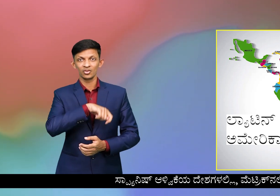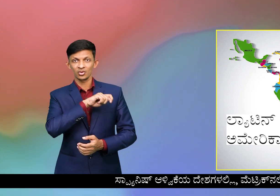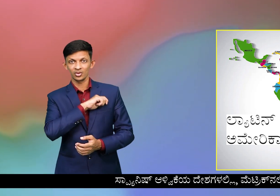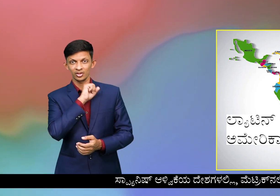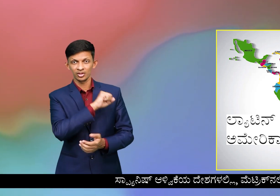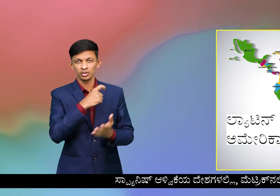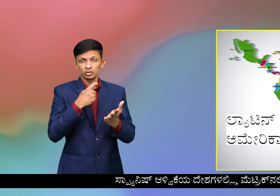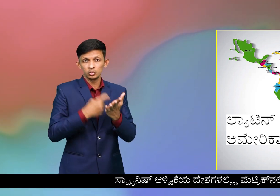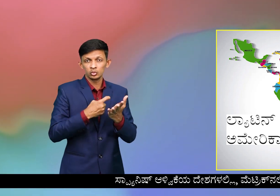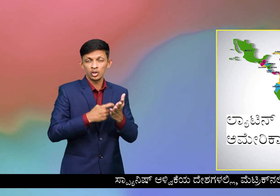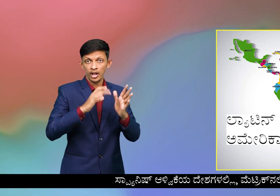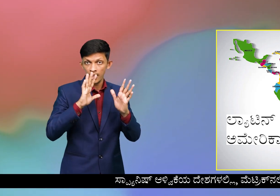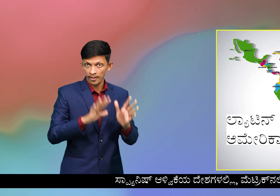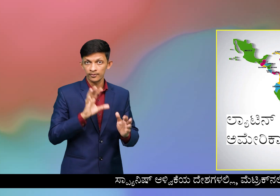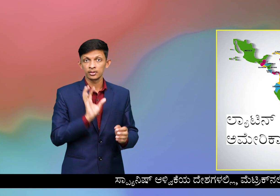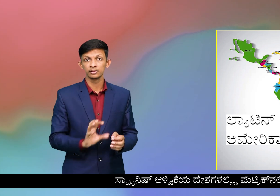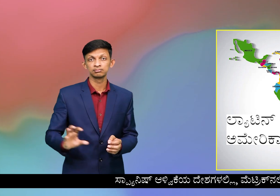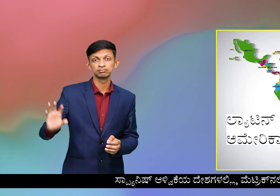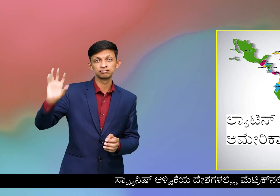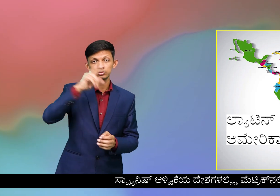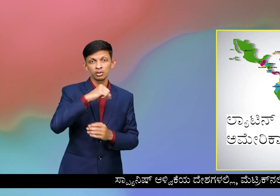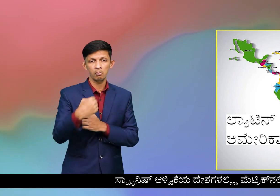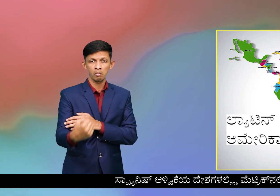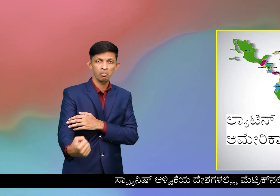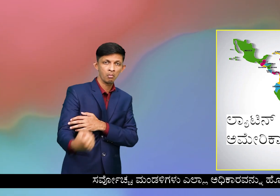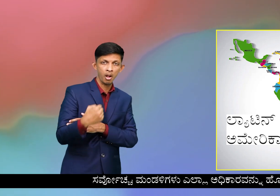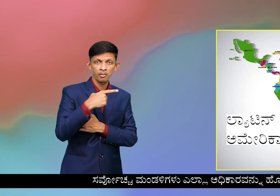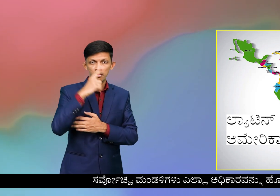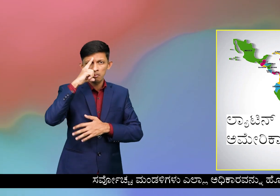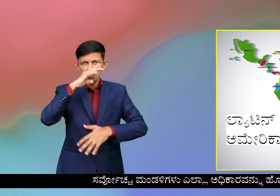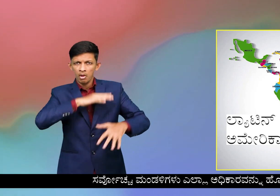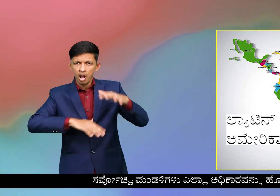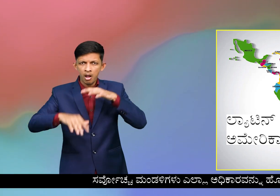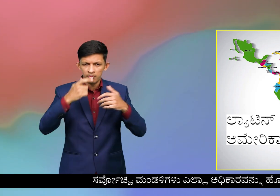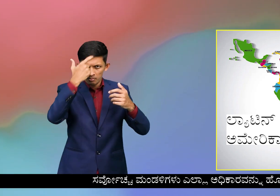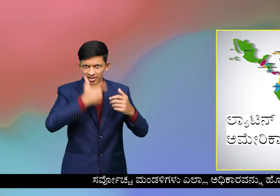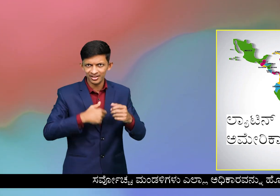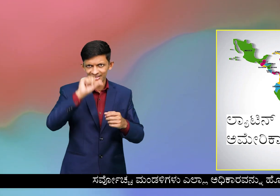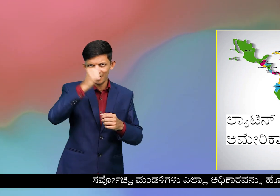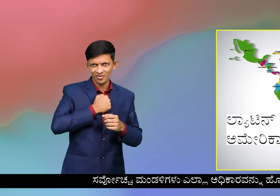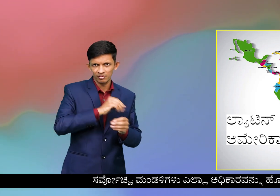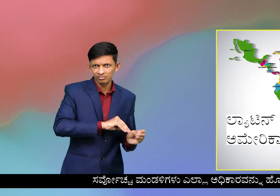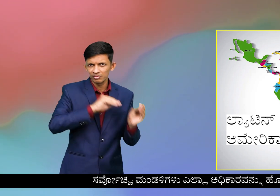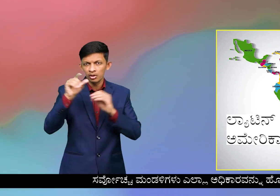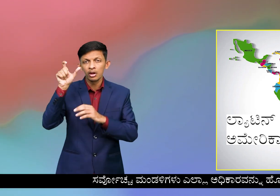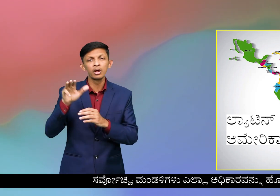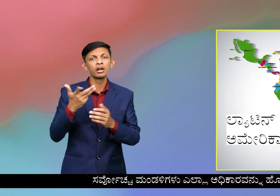ಸ್ಪ್ಯಾನಿಷ್ ಆಳ್ವಿಕೆಯ ದೇಶಗಳಲ್ಲಿ ಮೆಟ್ರಿಕನ್ನಲ್ಲಿ ಸರ್ವೋಚ್ಚ ಮಂಡಳಿಗಳನ್ನು ಎಲ್ಲ